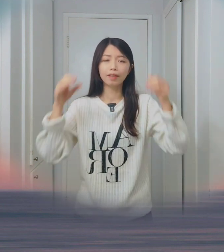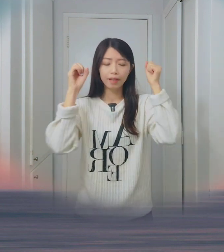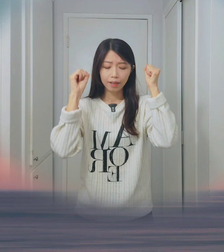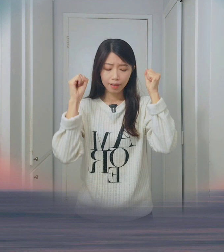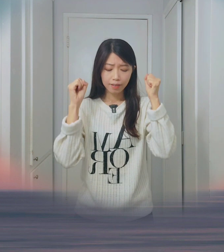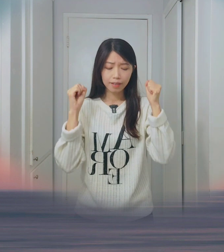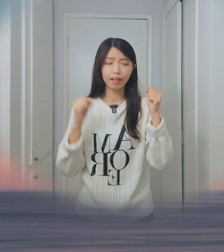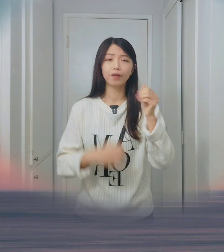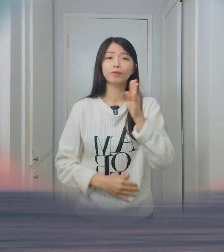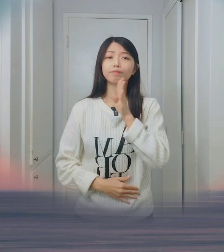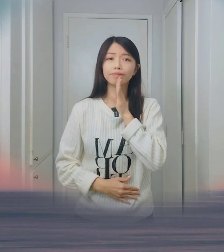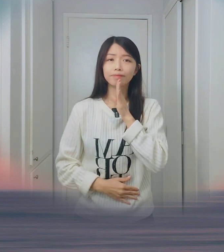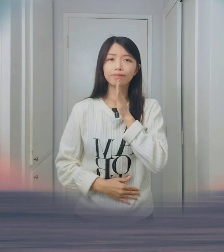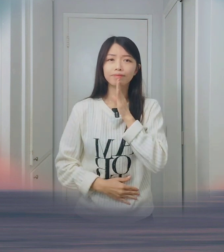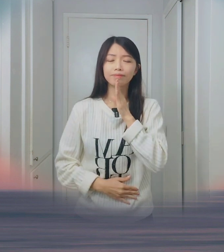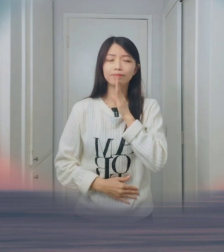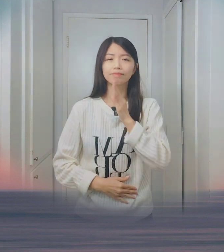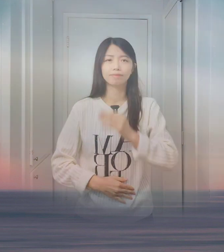일하고 계시잖아요.